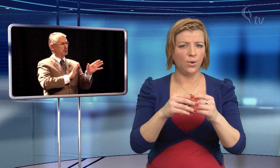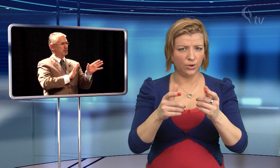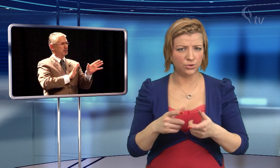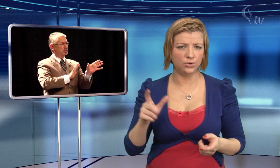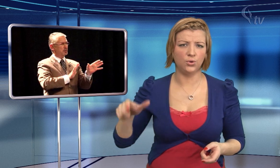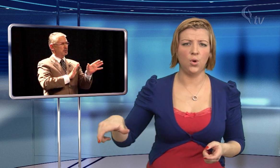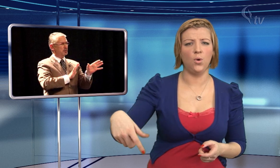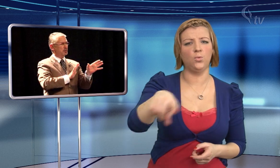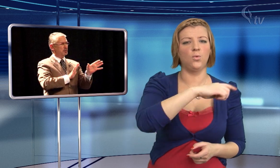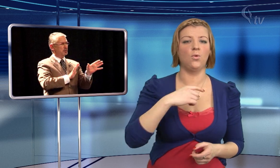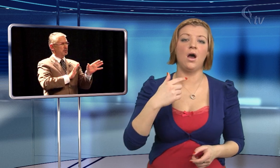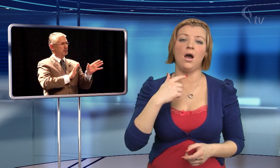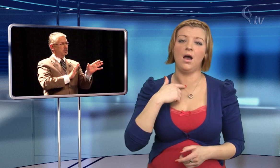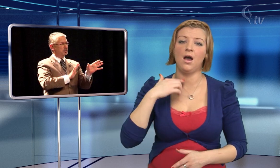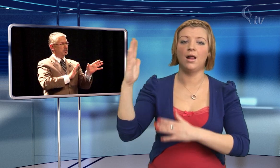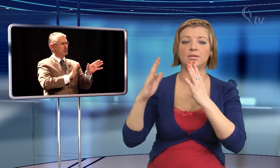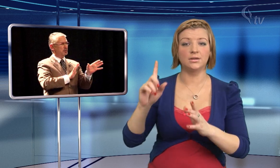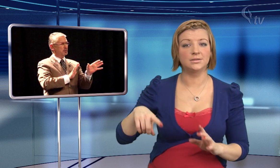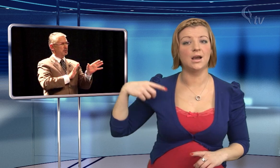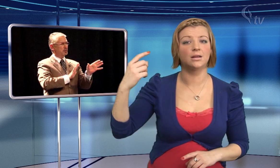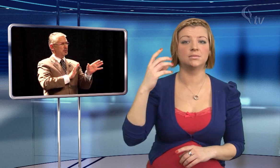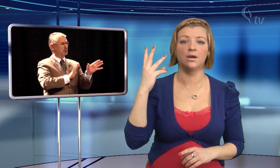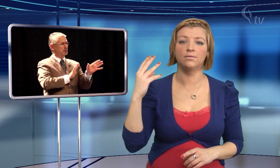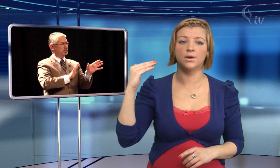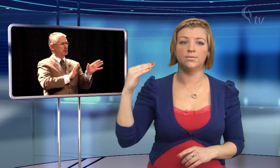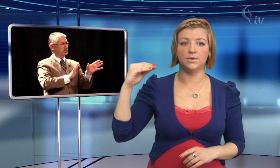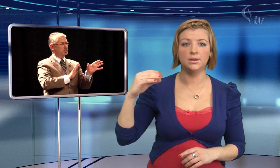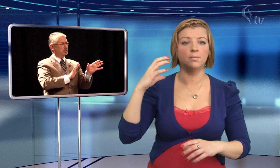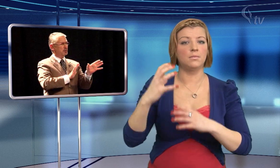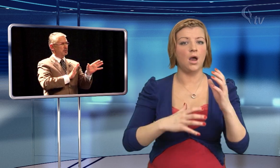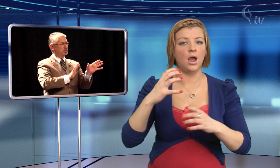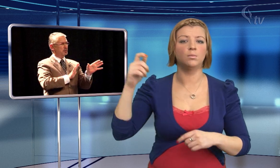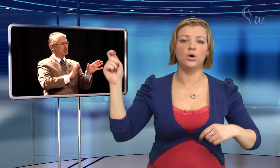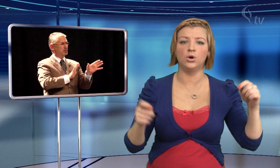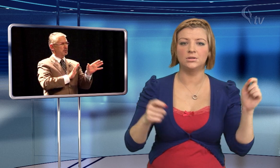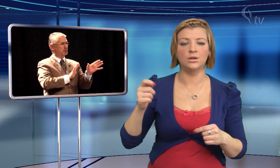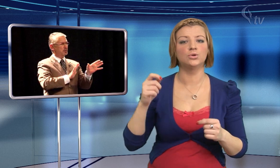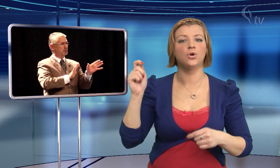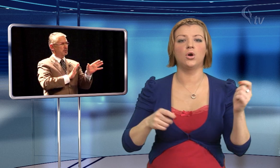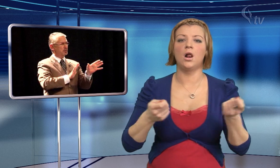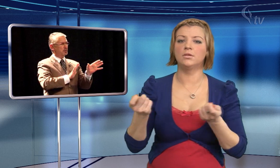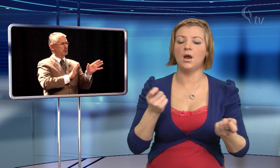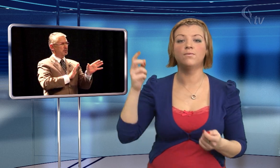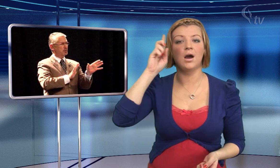Üldkogu hääletas järgmise VFD maailmakongressi korraldava riigi, valis uue juhatuse, presidendi